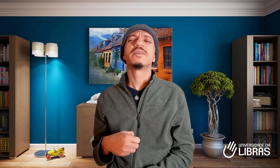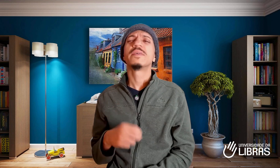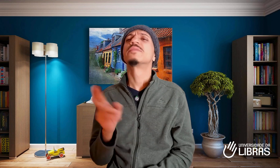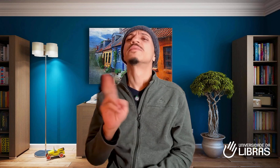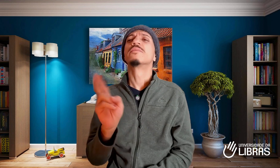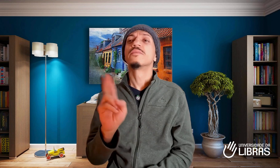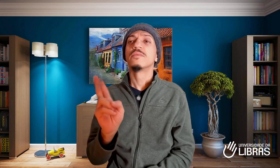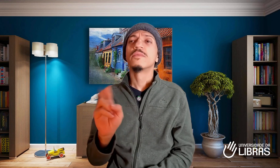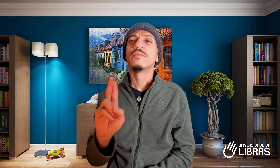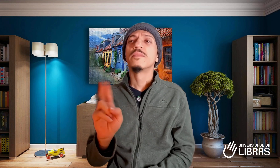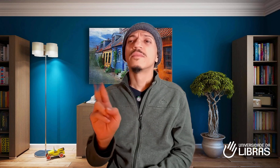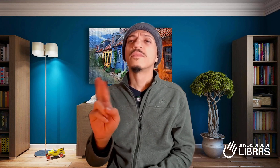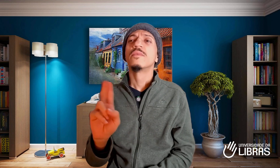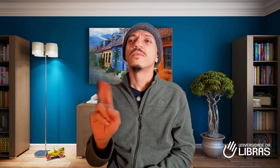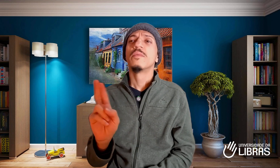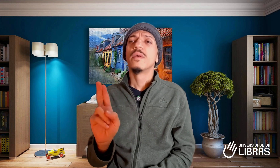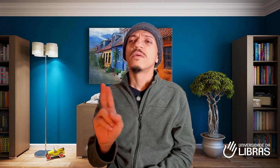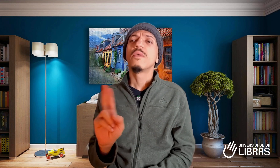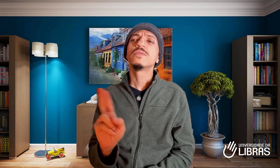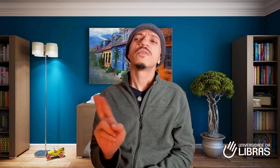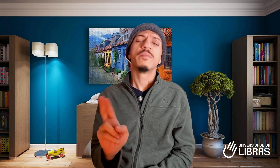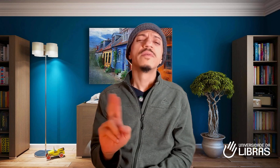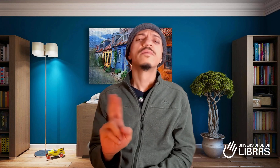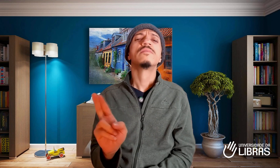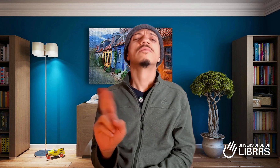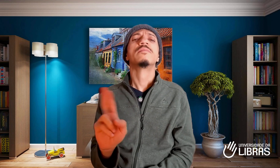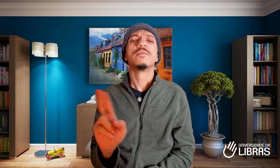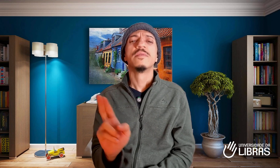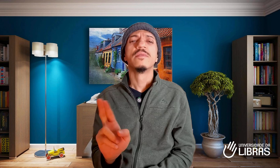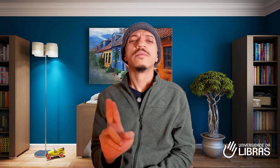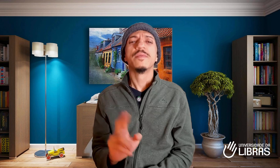cima. Qual é o seu nome?